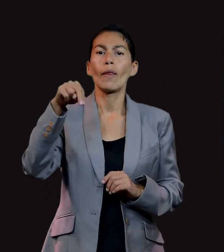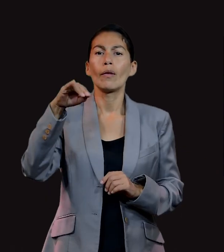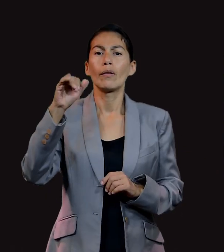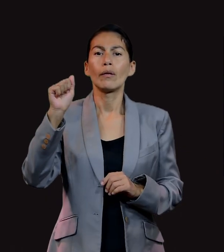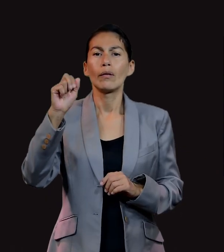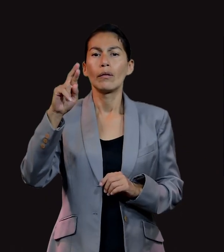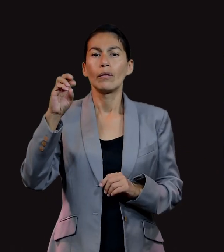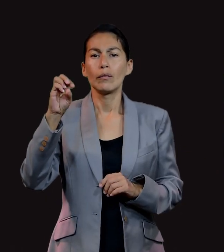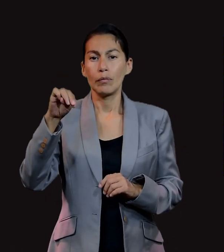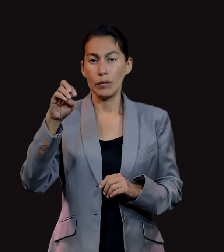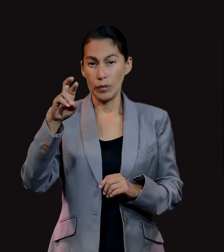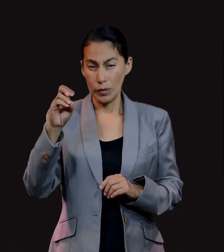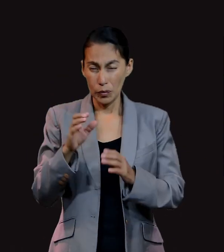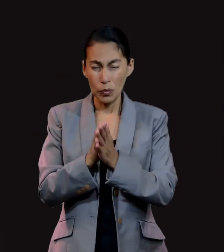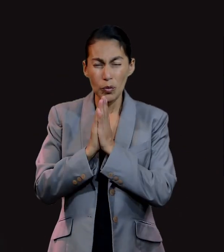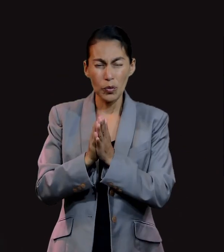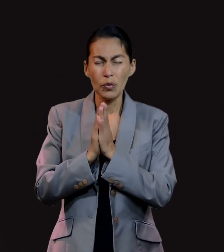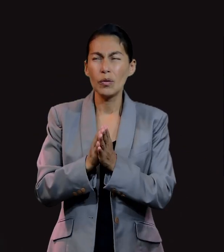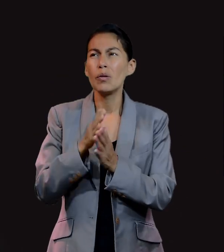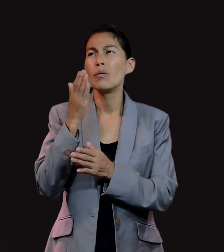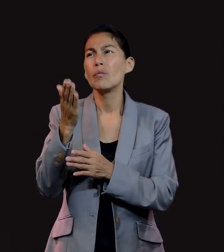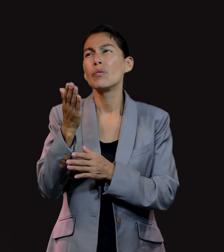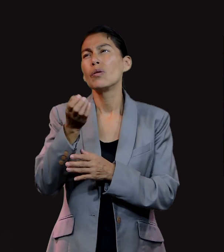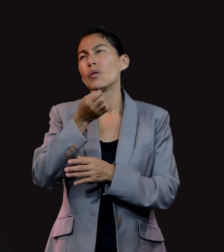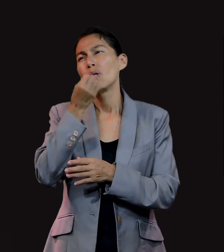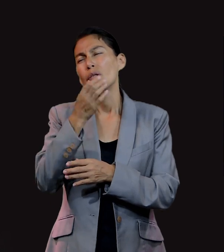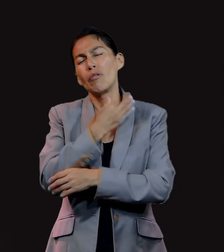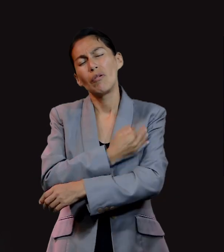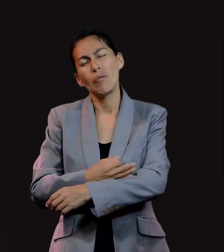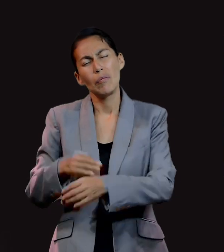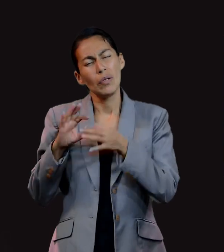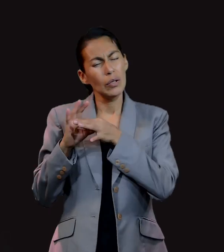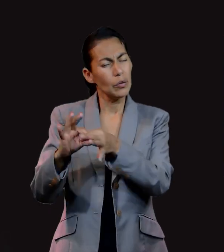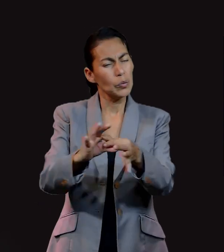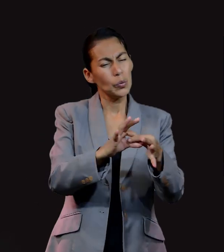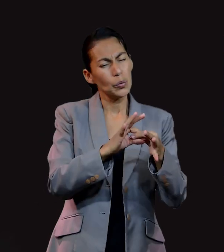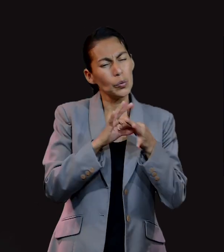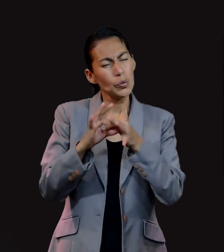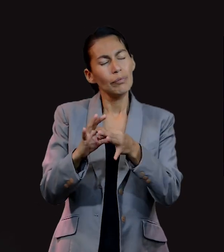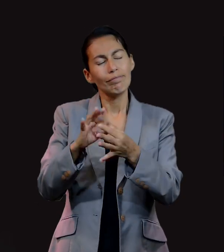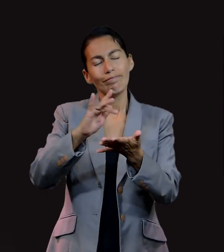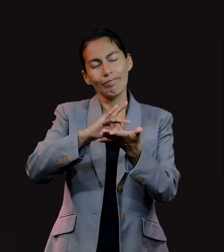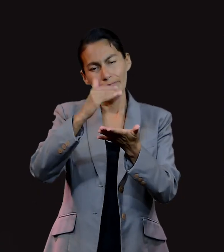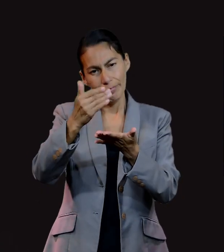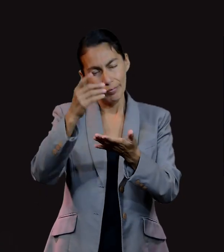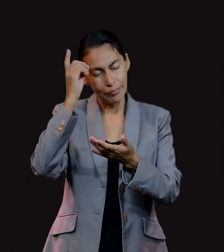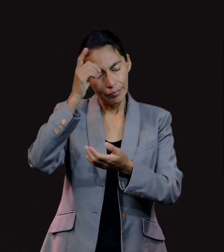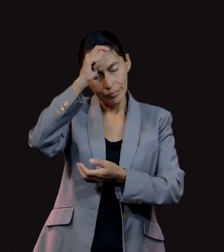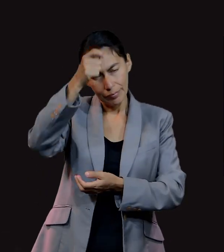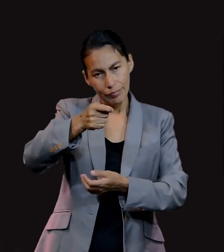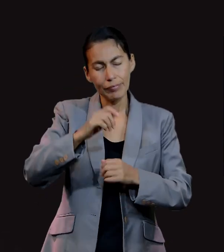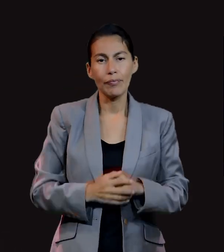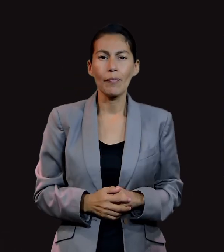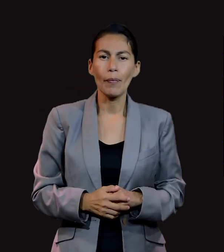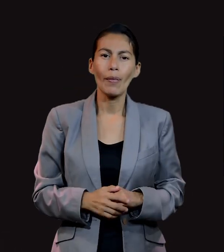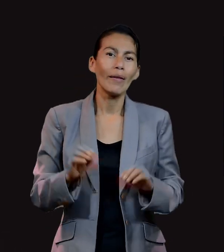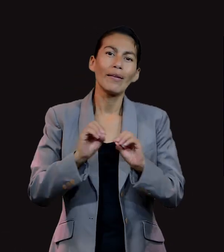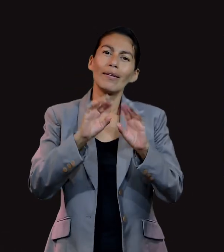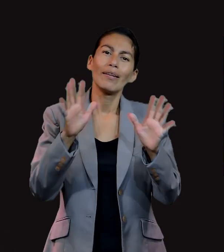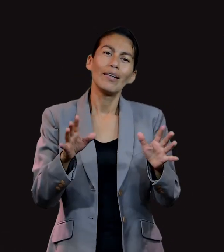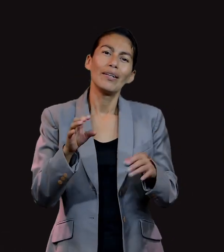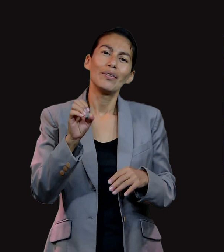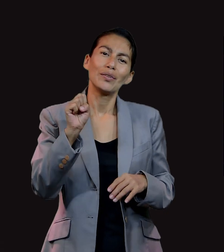Romero Buenas noches Por favor pido en oración por la unión de mi familia Muchas gracias y bendiciones Estaremos orando